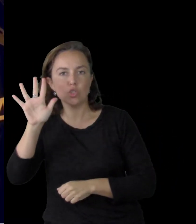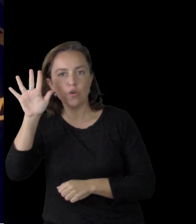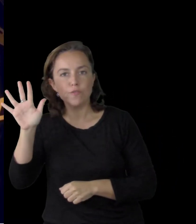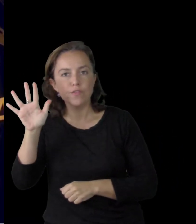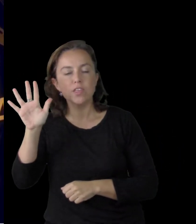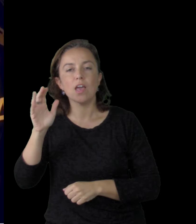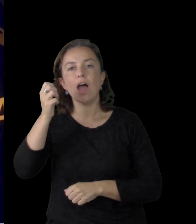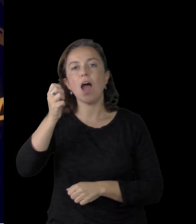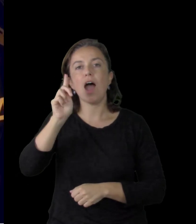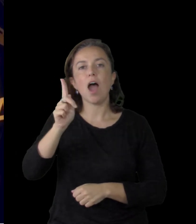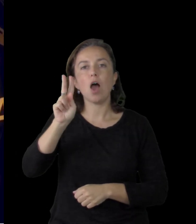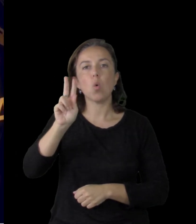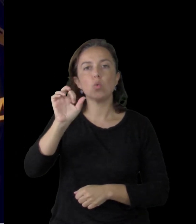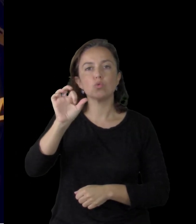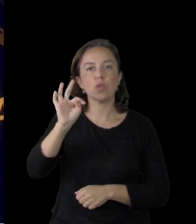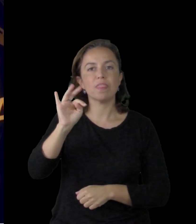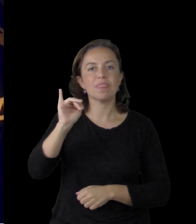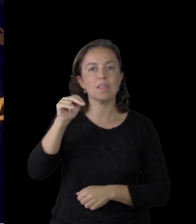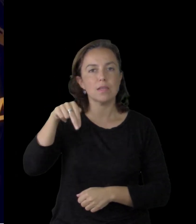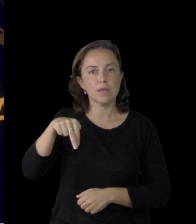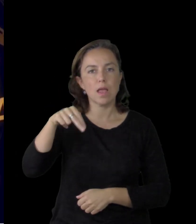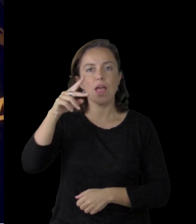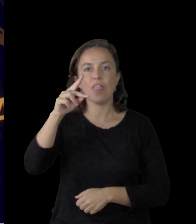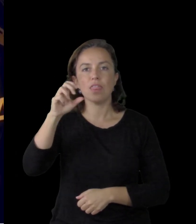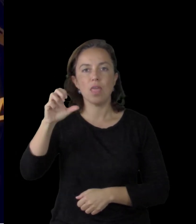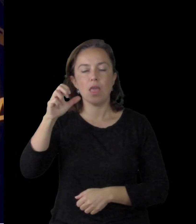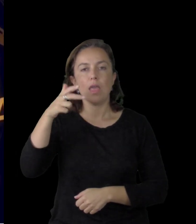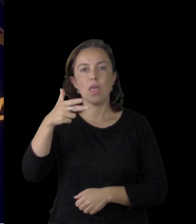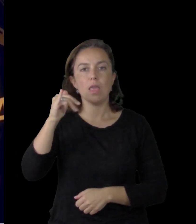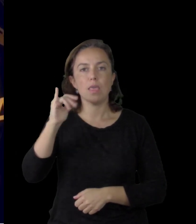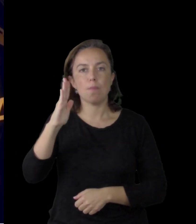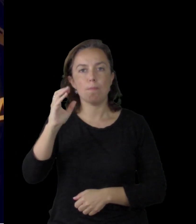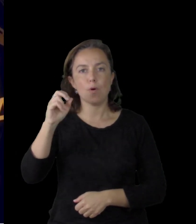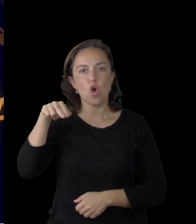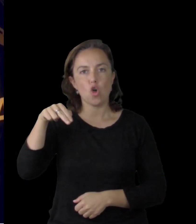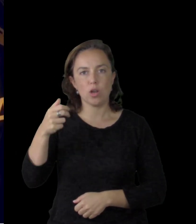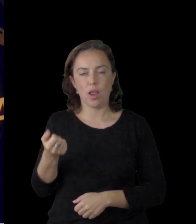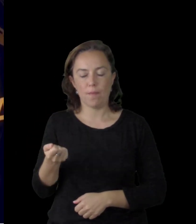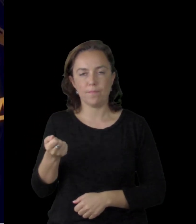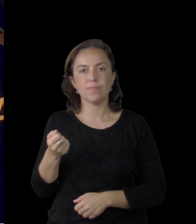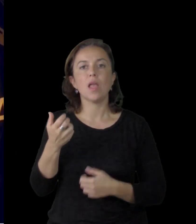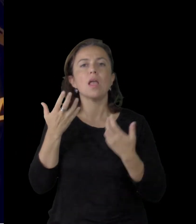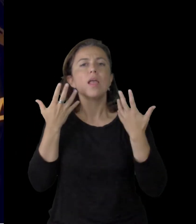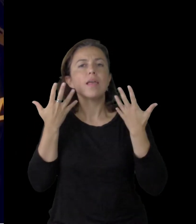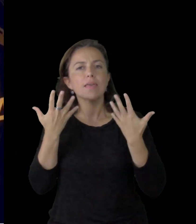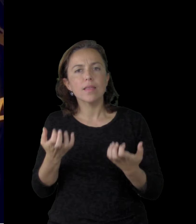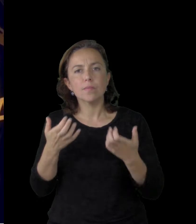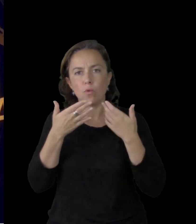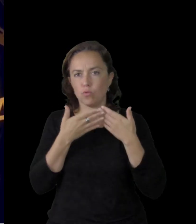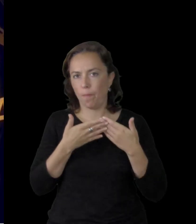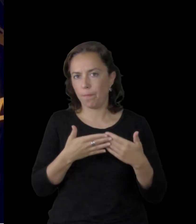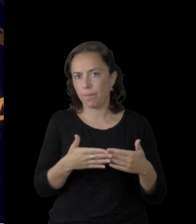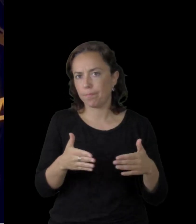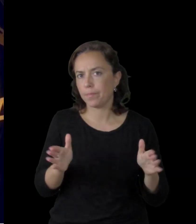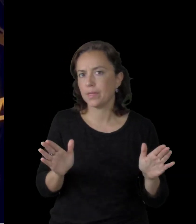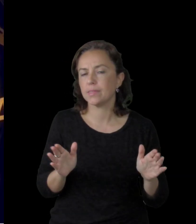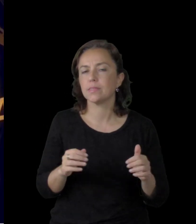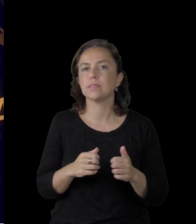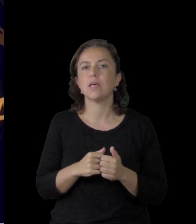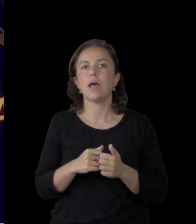de Agustín de Hipona. En particular, queremos partir justamente de